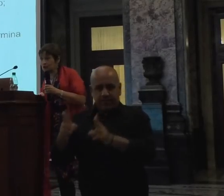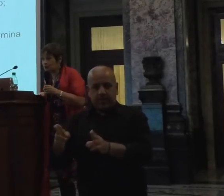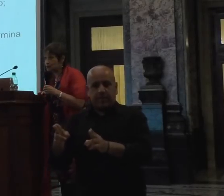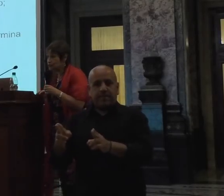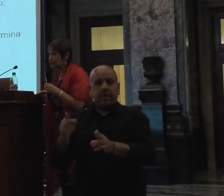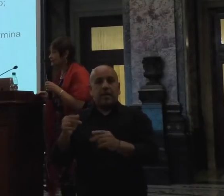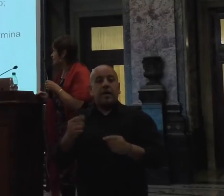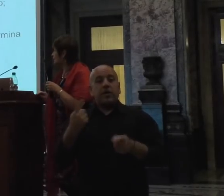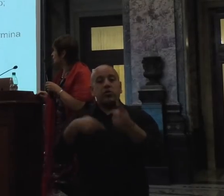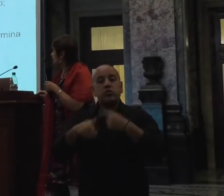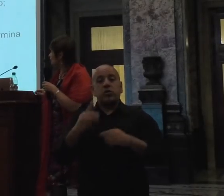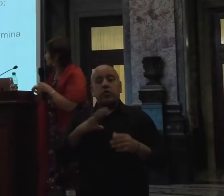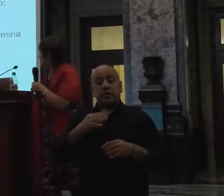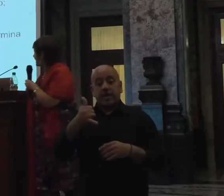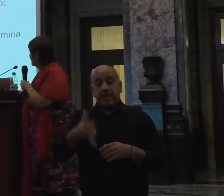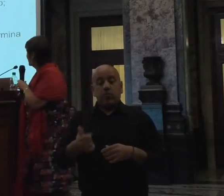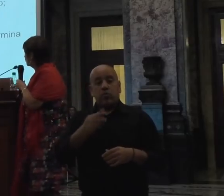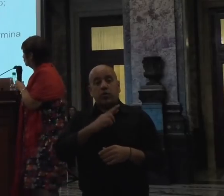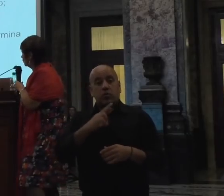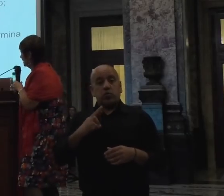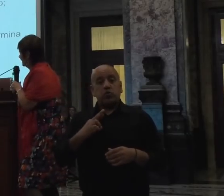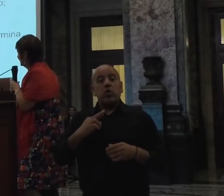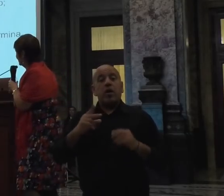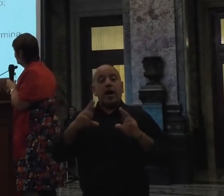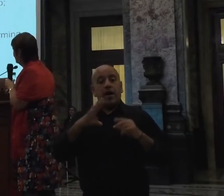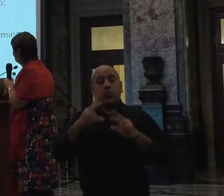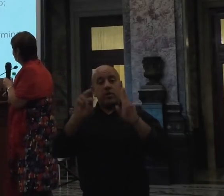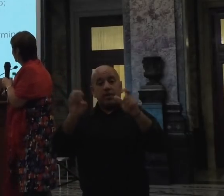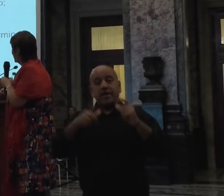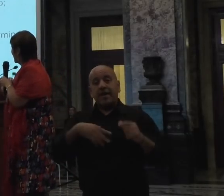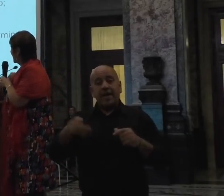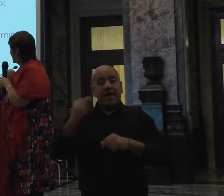que los recursos son limitados porque hay un gran costo bioenergético